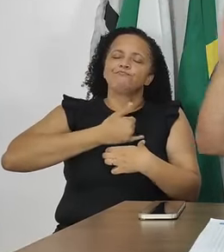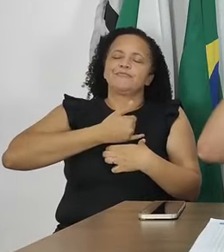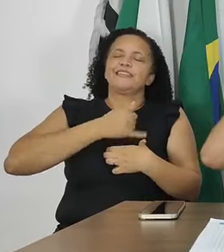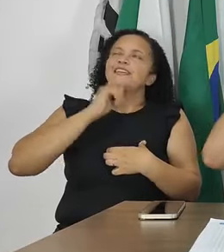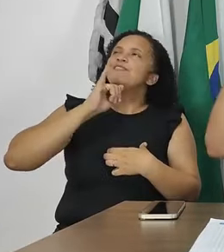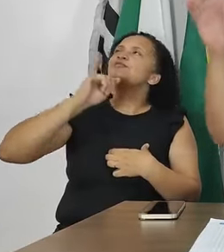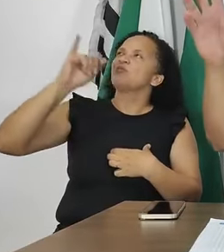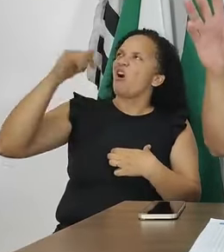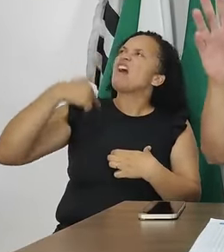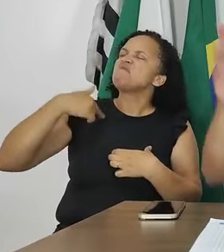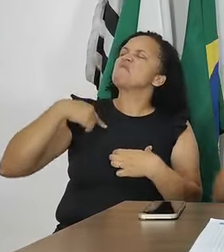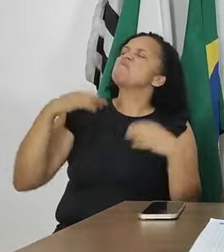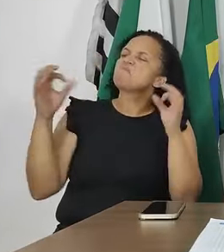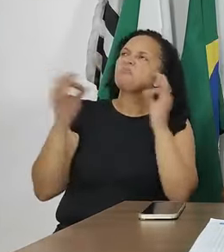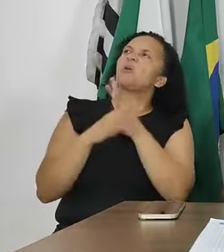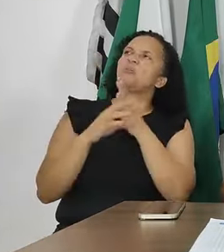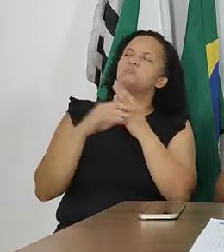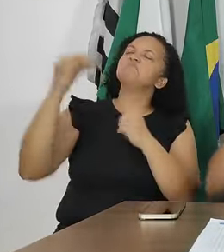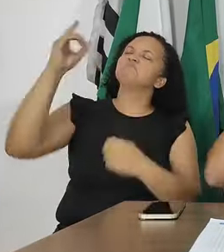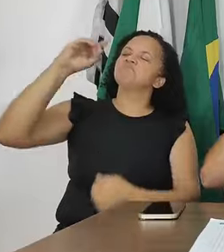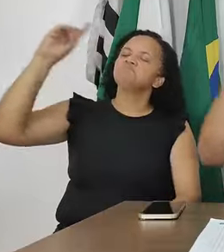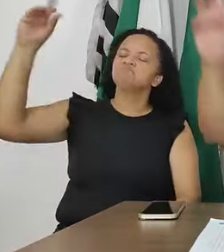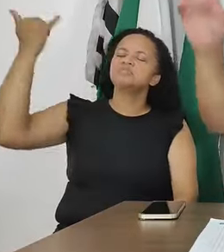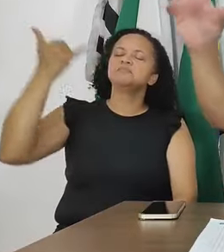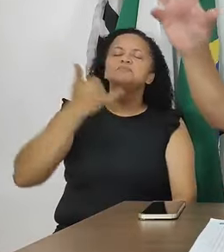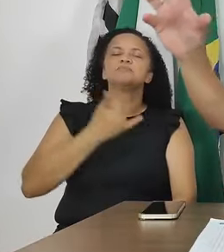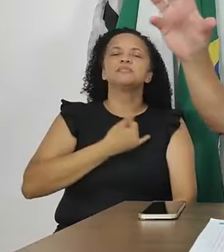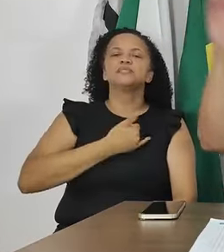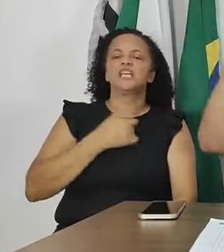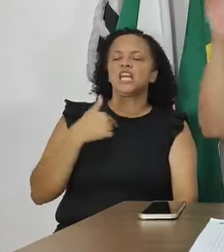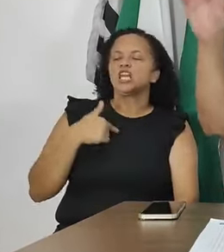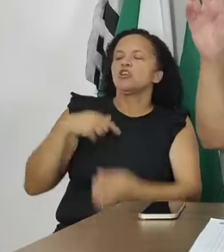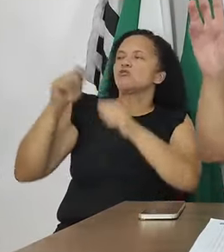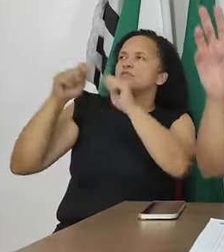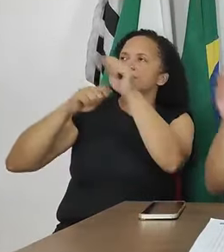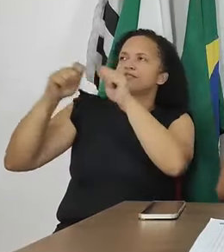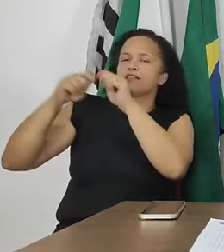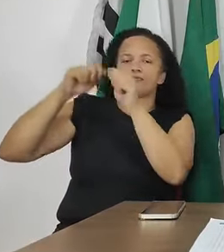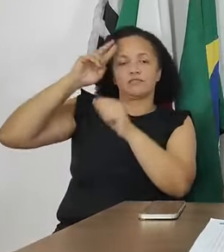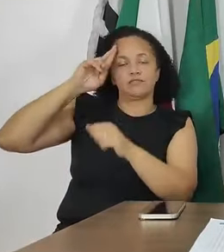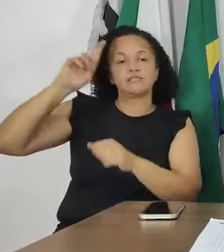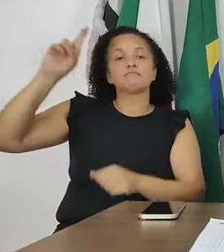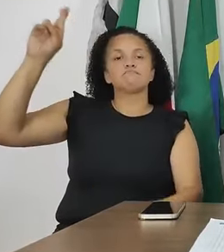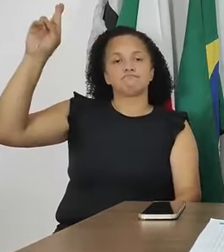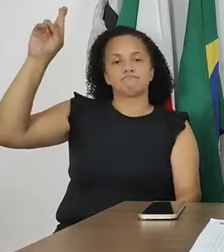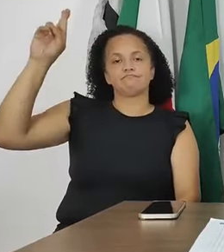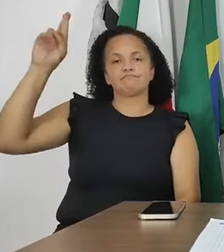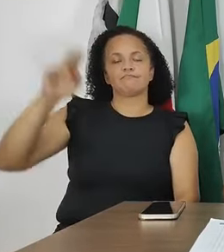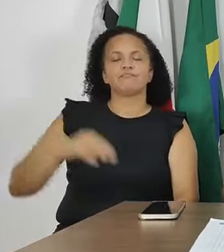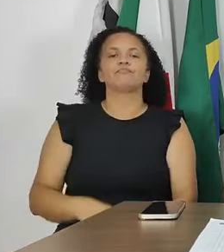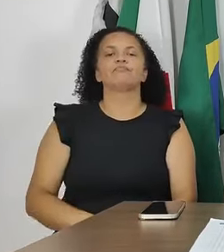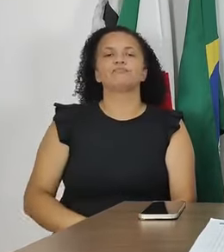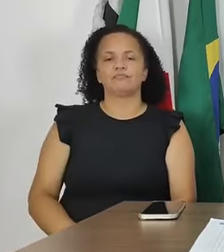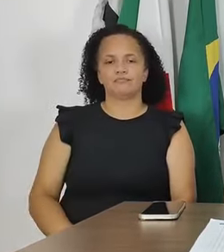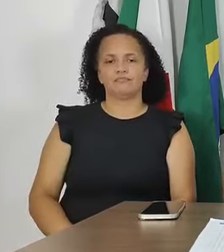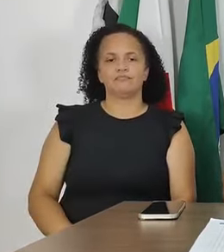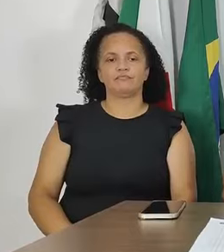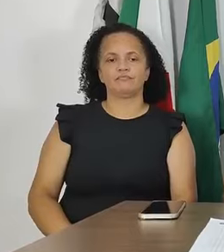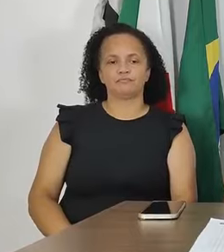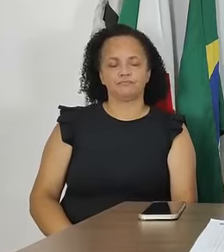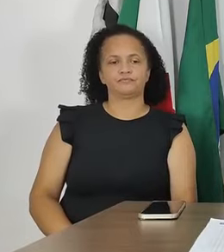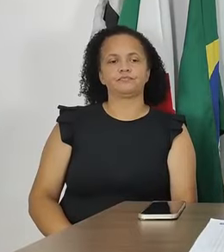que ele reconheceu a voz, e reconheceu que era um servo daquele Deus, Olha o que aconteceu no versículo 19 do capítulo 3